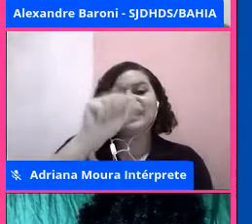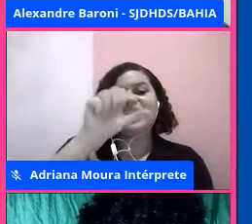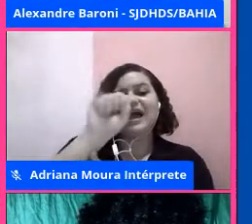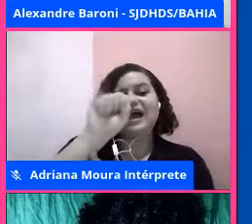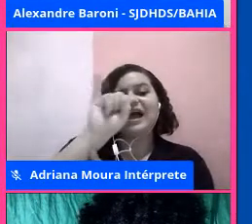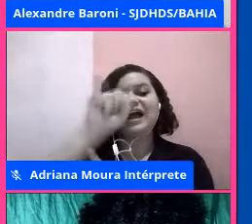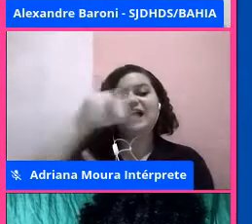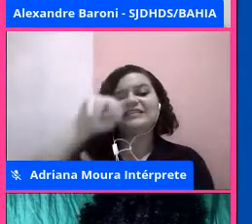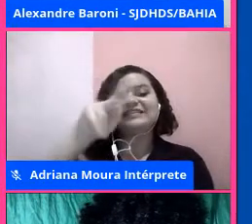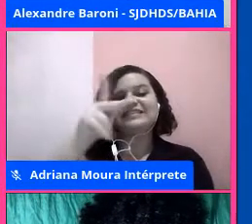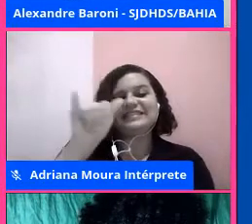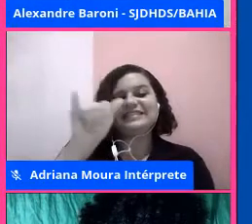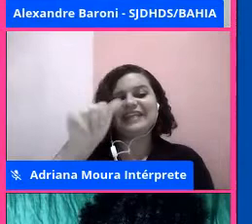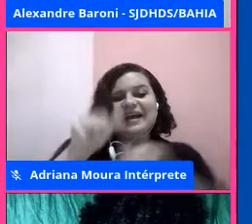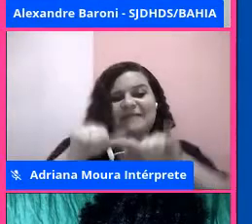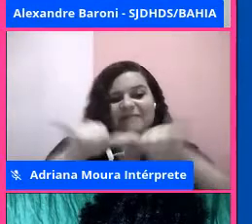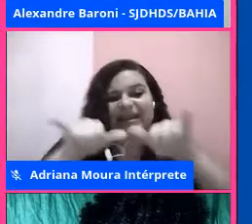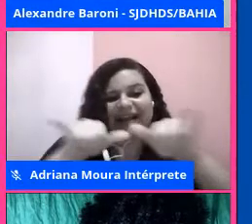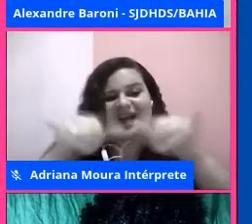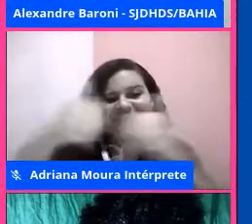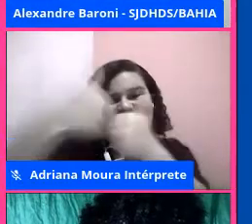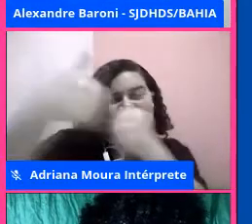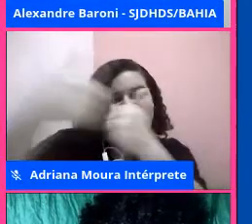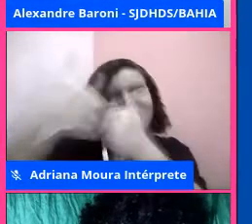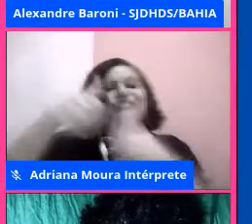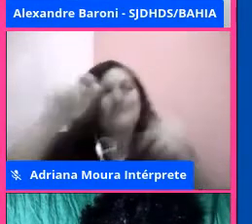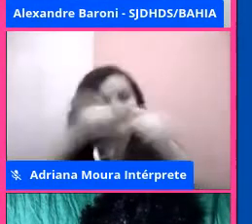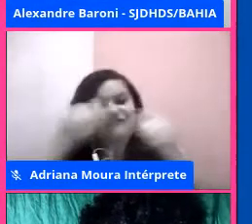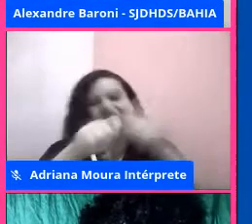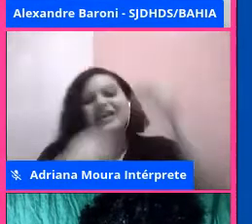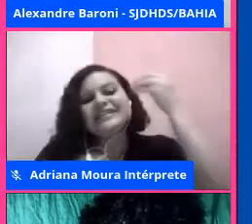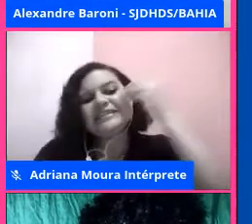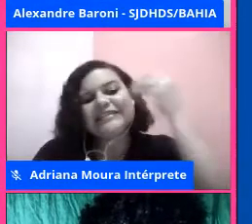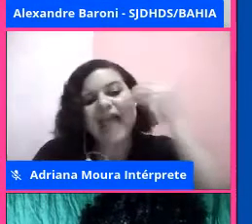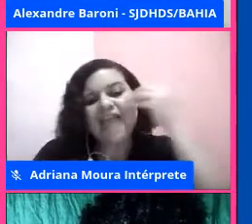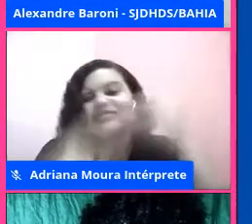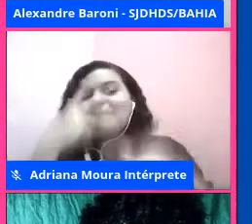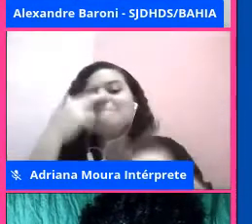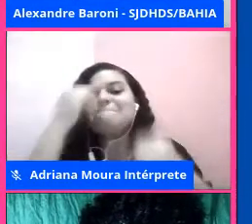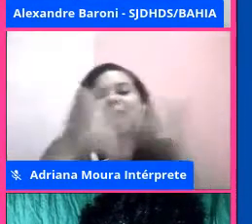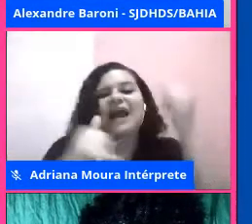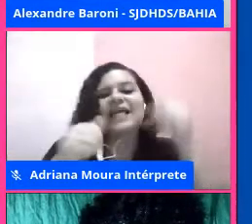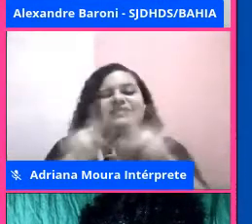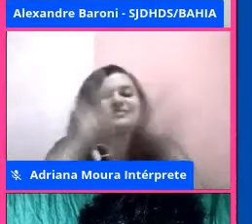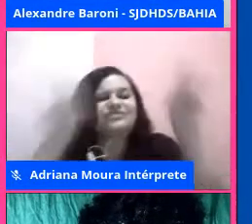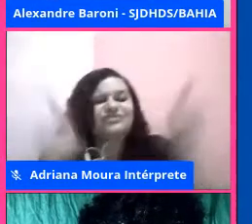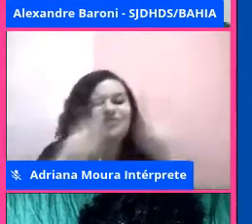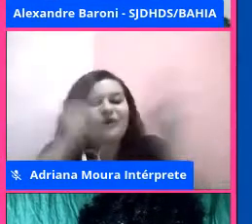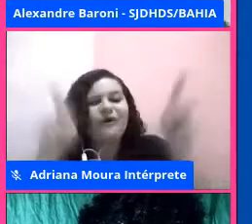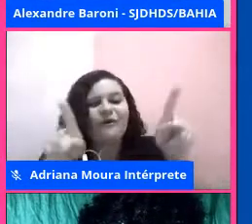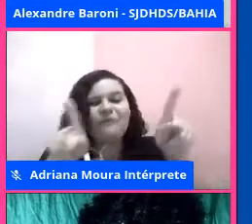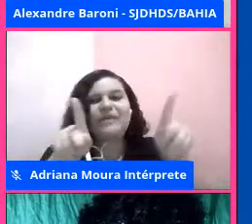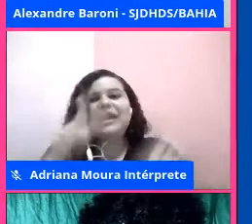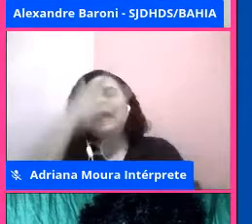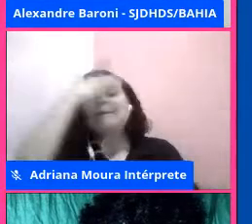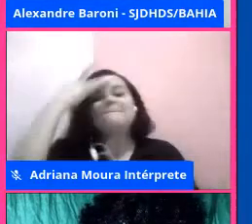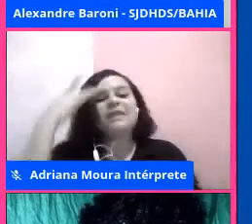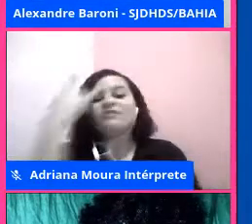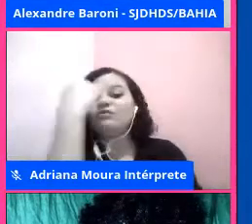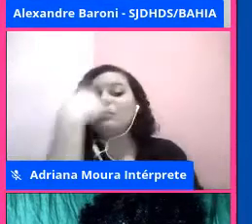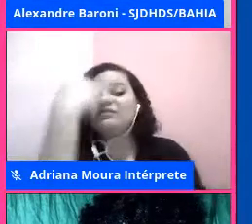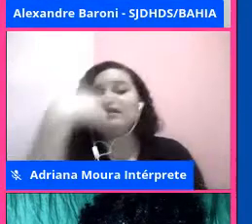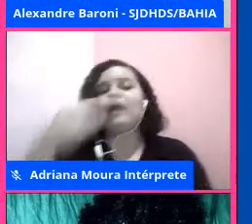center. E aí, a pessoa com deficiência cega, ou baixa visão, não consegue se localizar